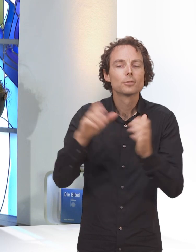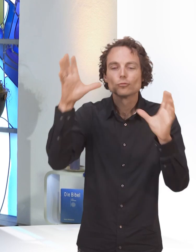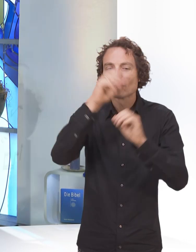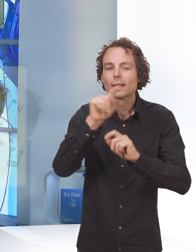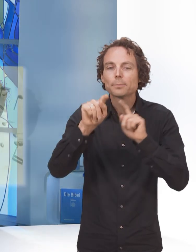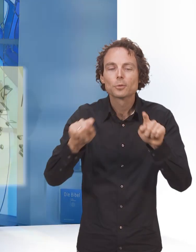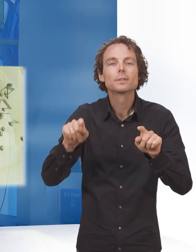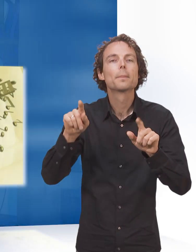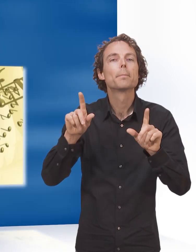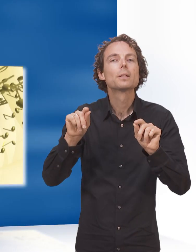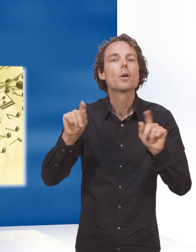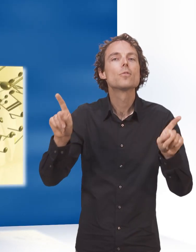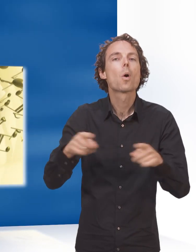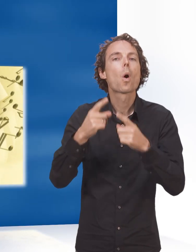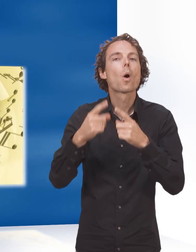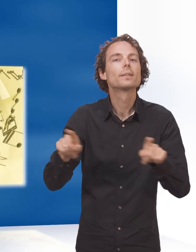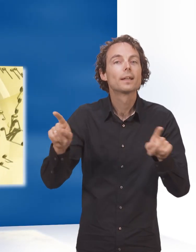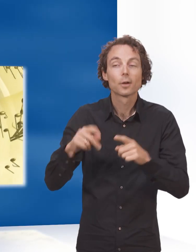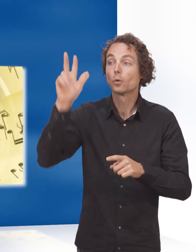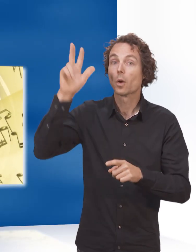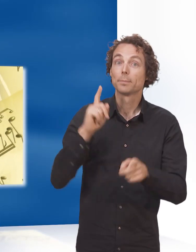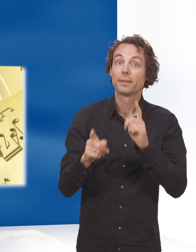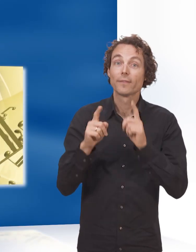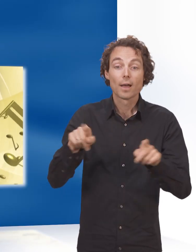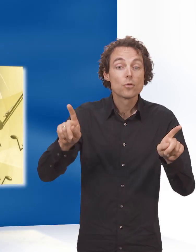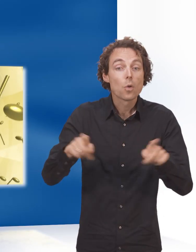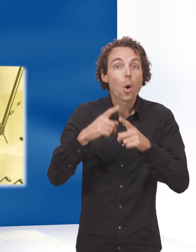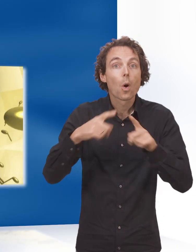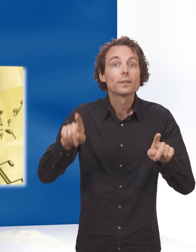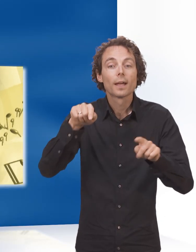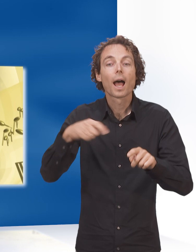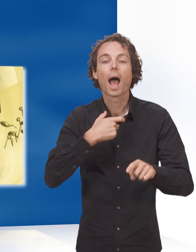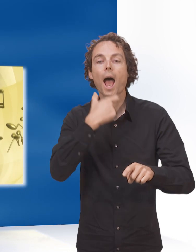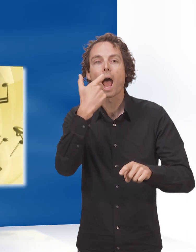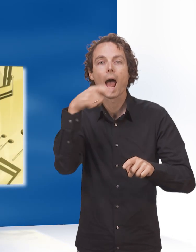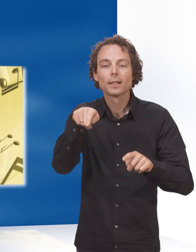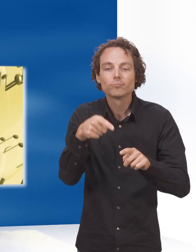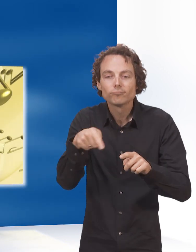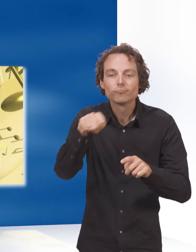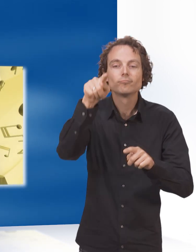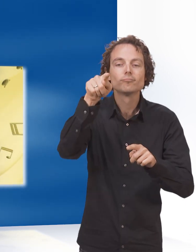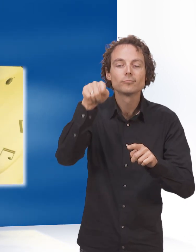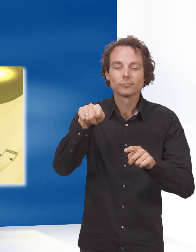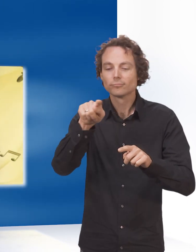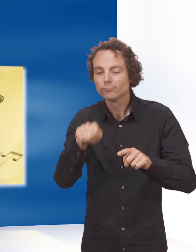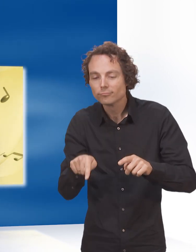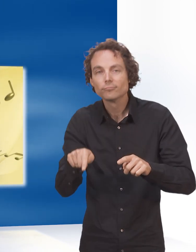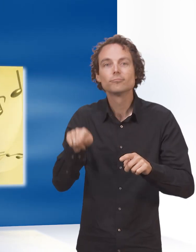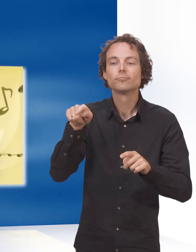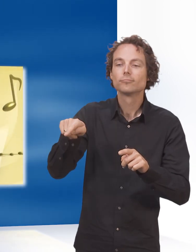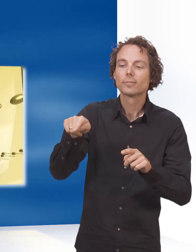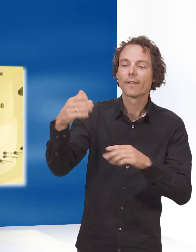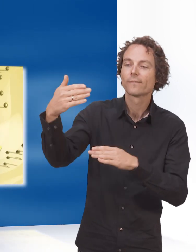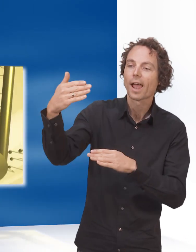Punkte Noten. Dann befahl Gott, an den Noten sollen Hälse entstehen, manche nach oben, andere nach unten gerichtet, manche